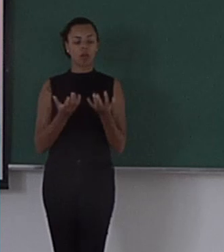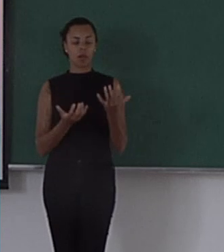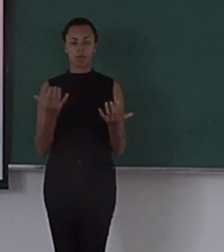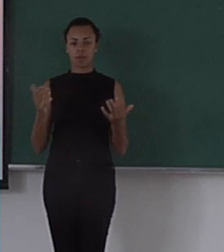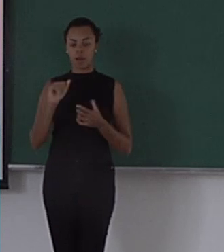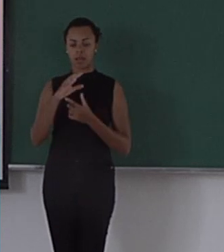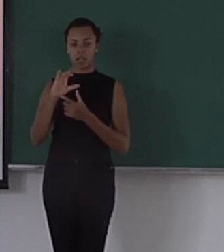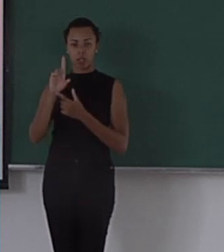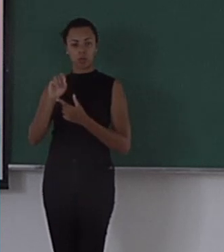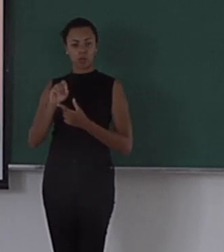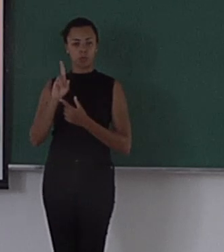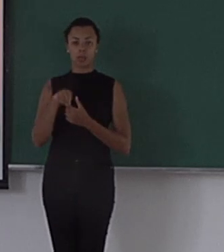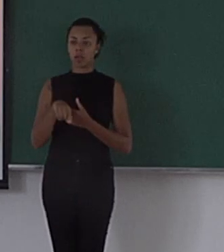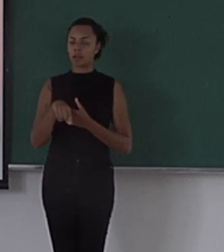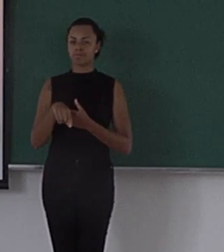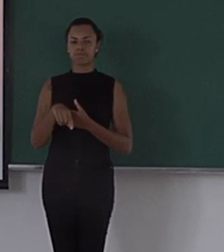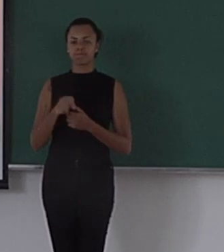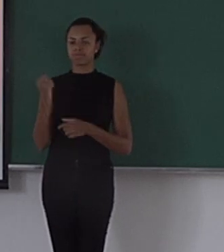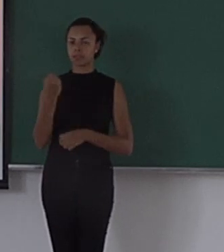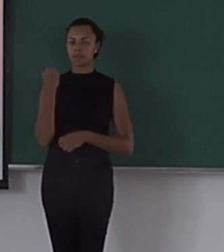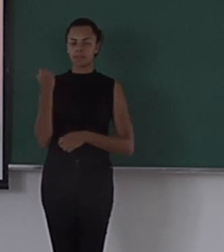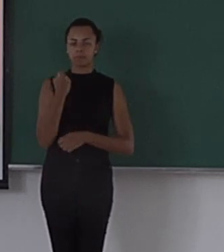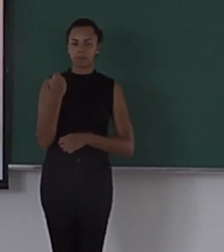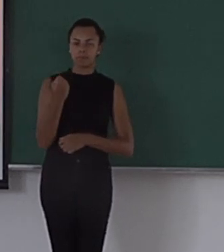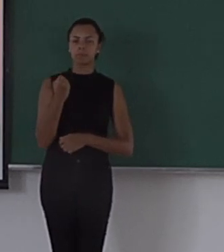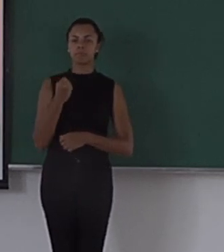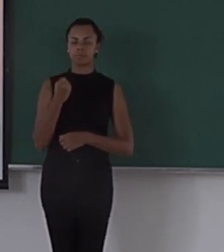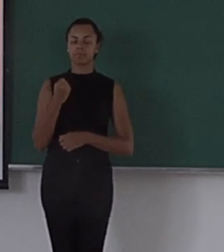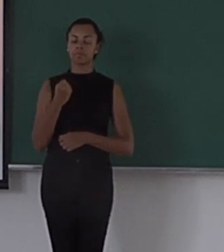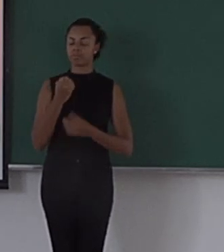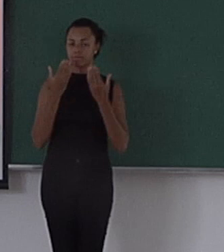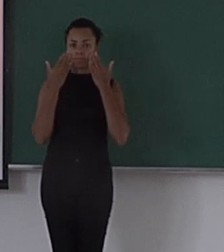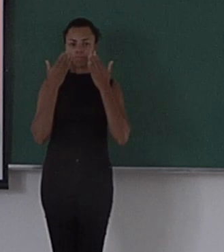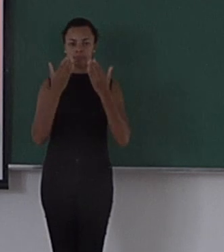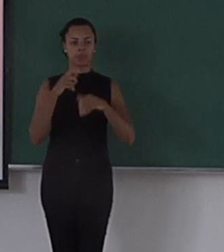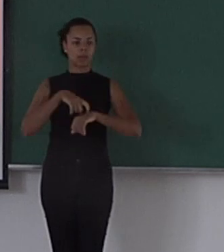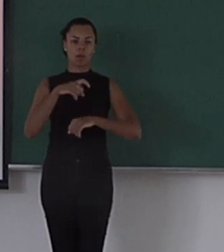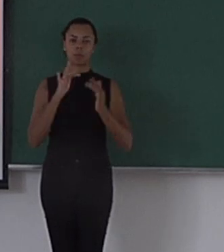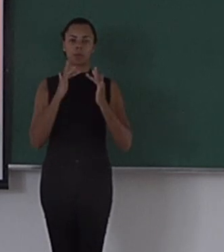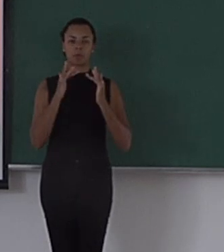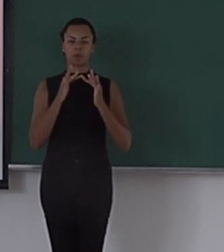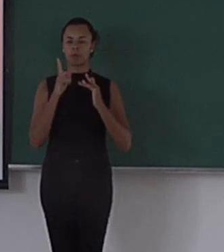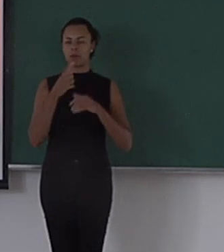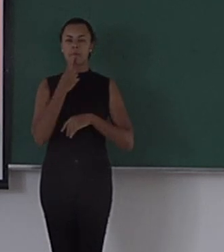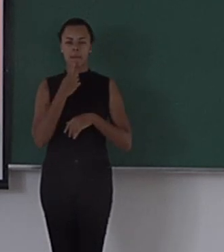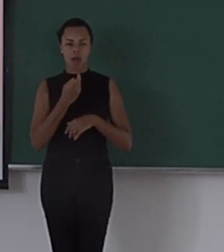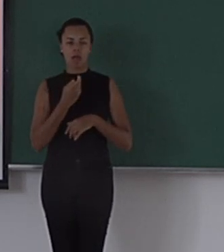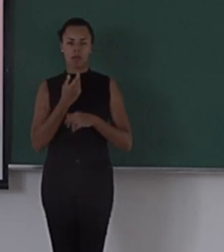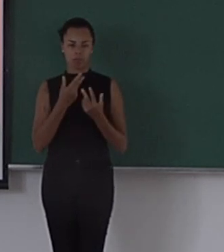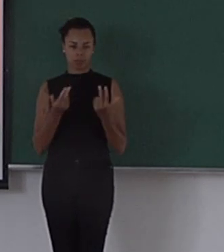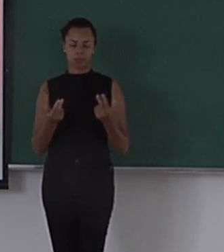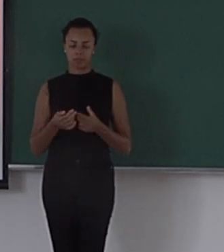por ácido são extremamente destrutivas e seus efeitos são aparentes imediatamente após o contato. Fica aquele vermelho e